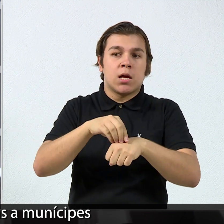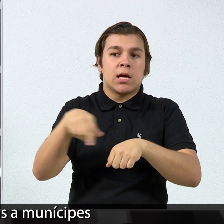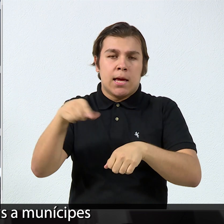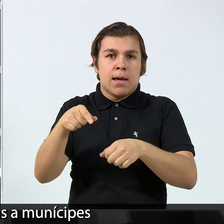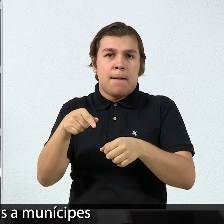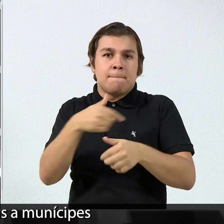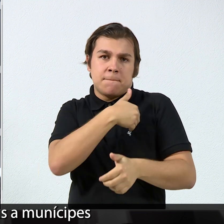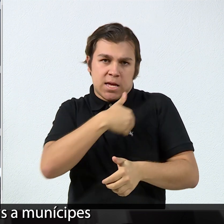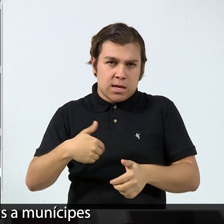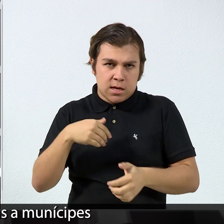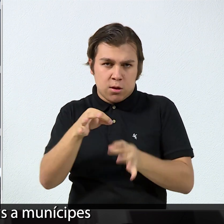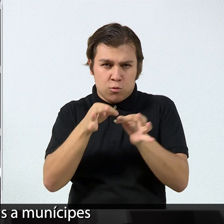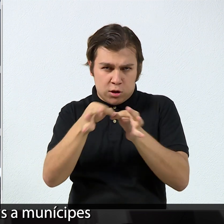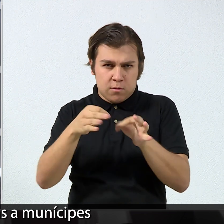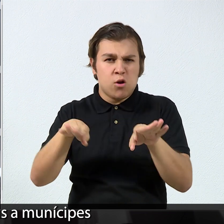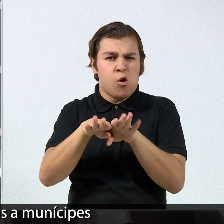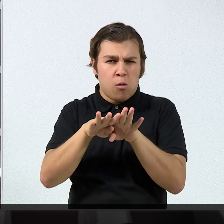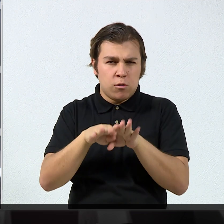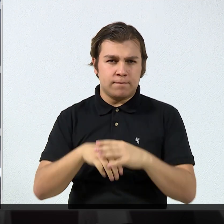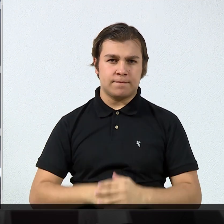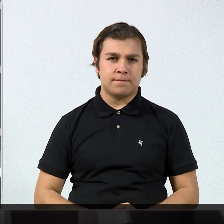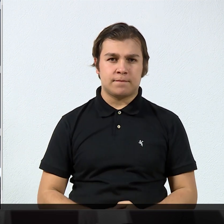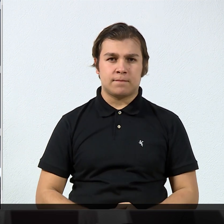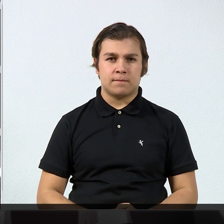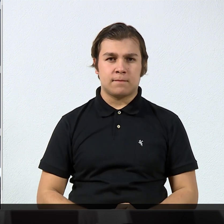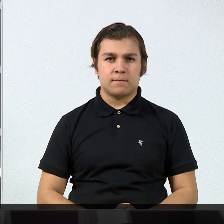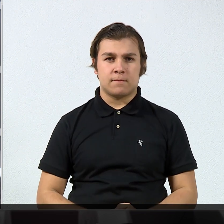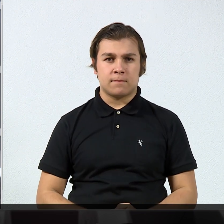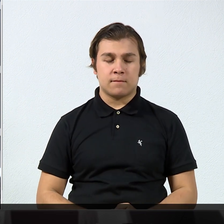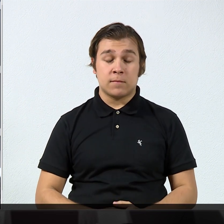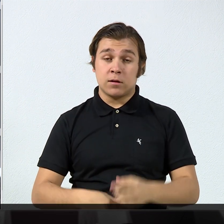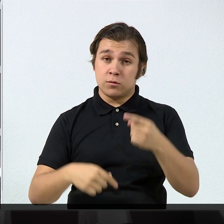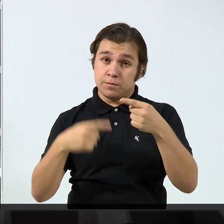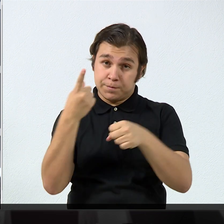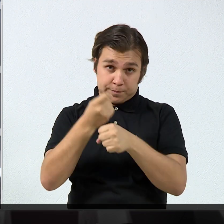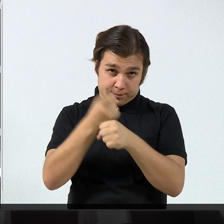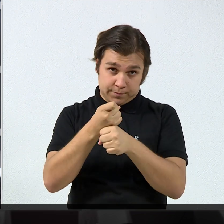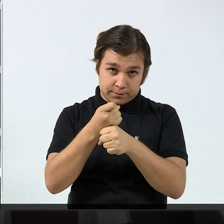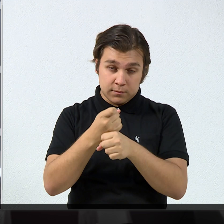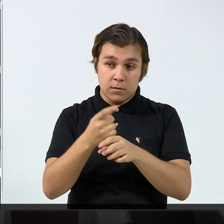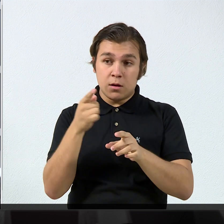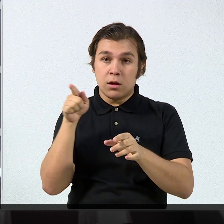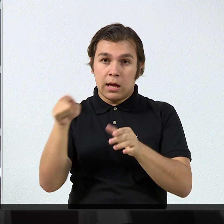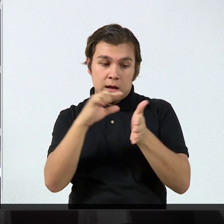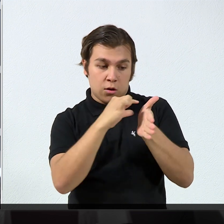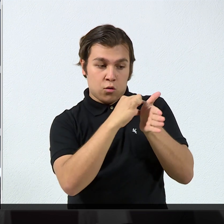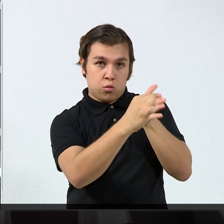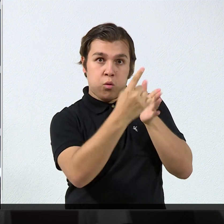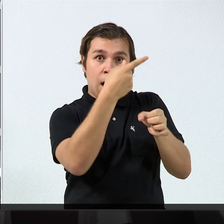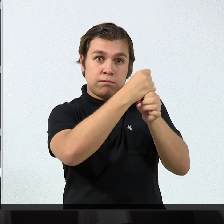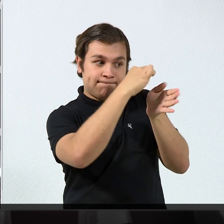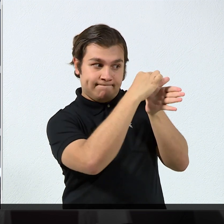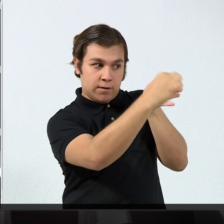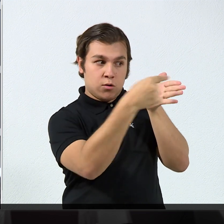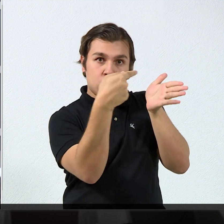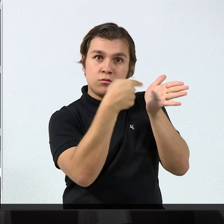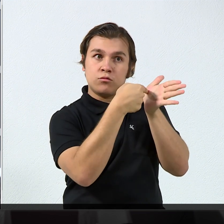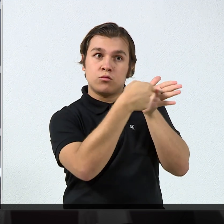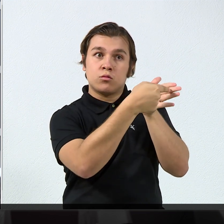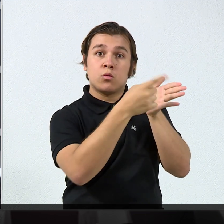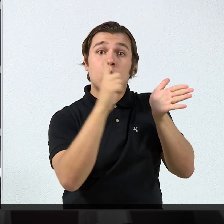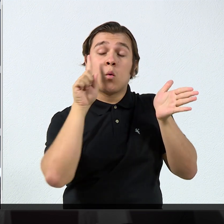municipios observando lo siguiente. Primero, se deberá postular en la primera posición de la lista una fórmula que